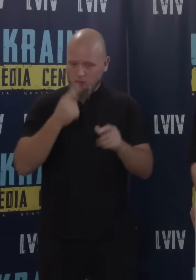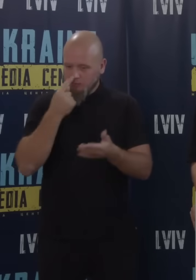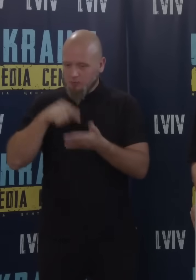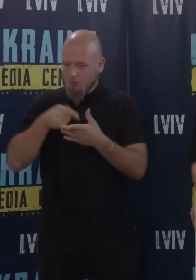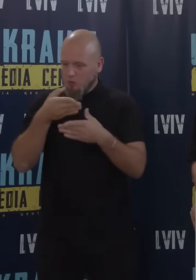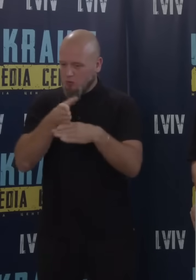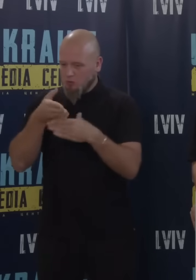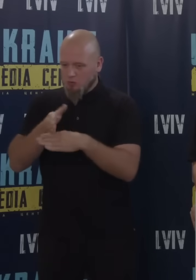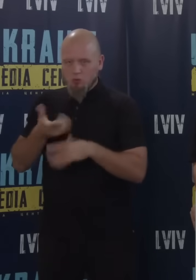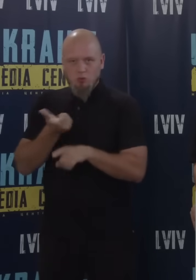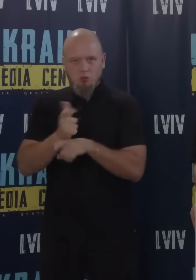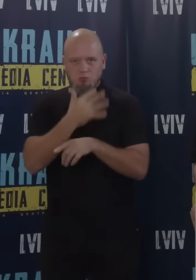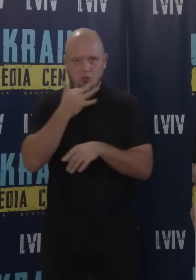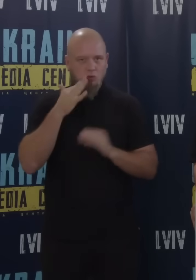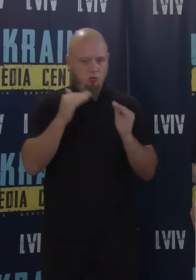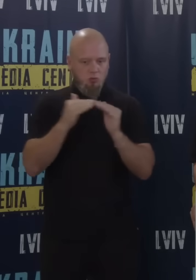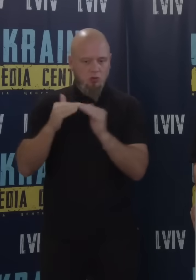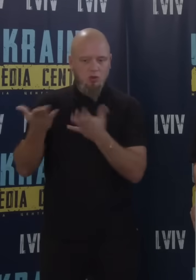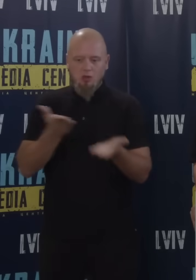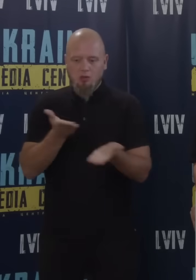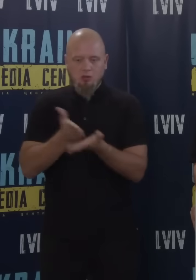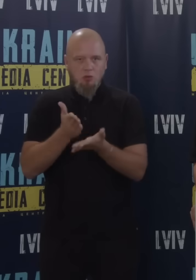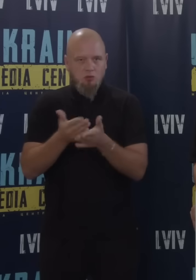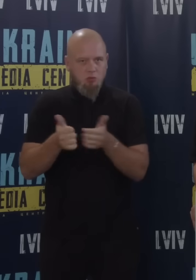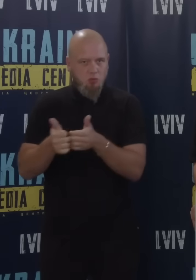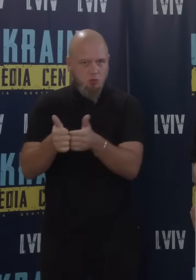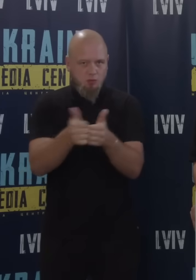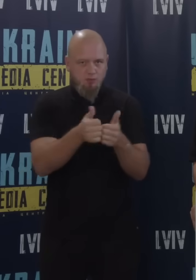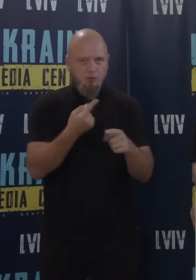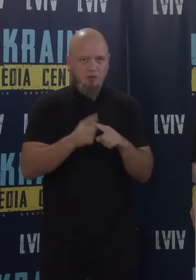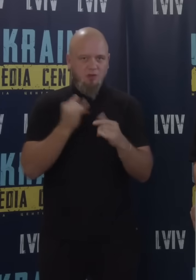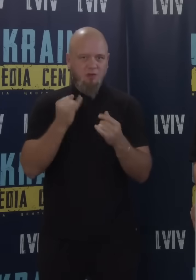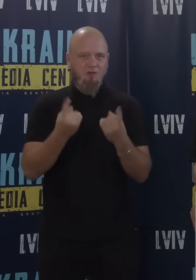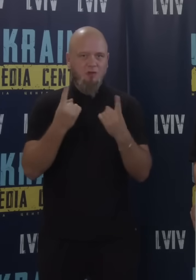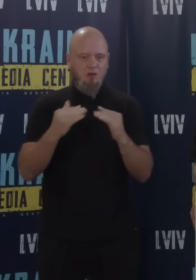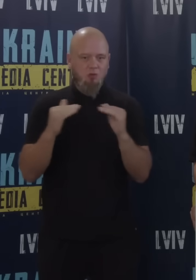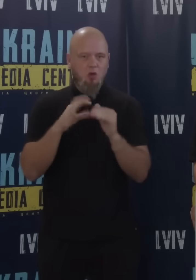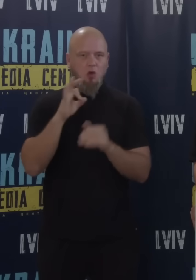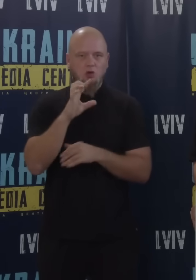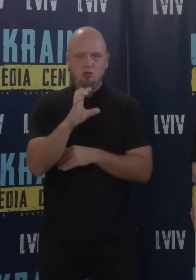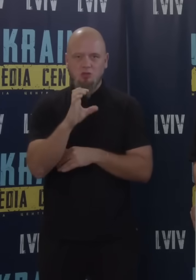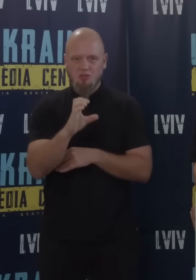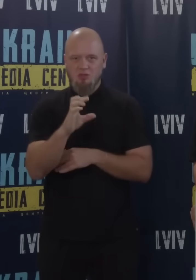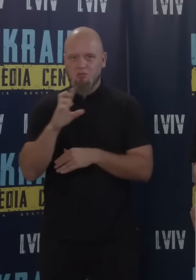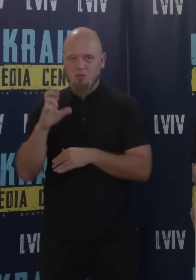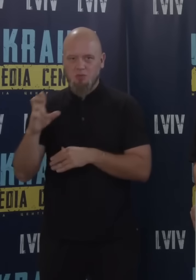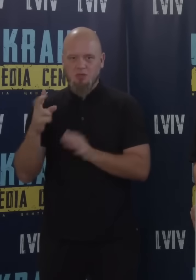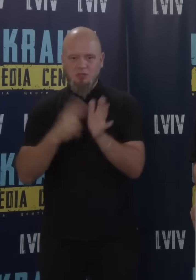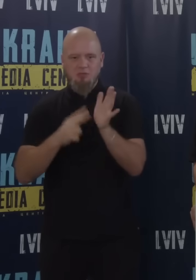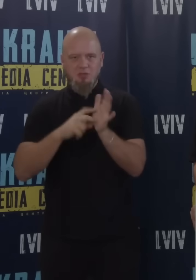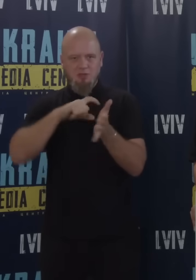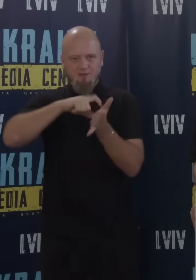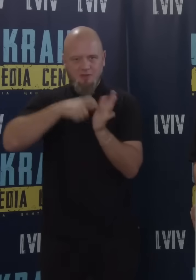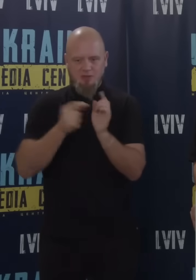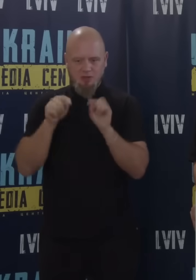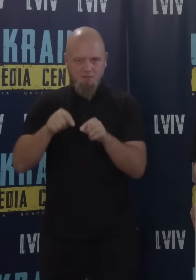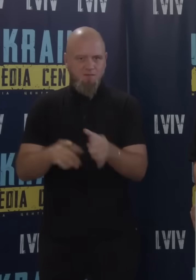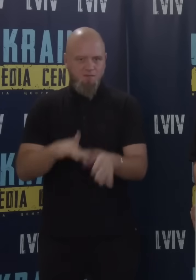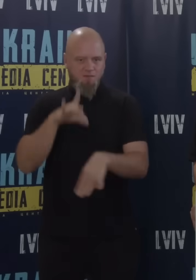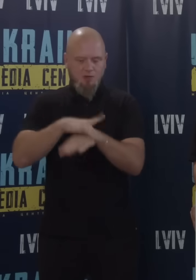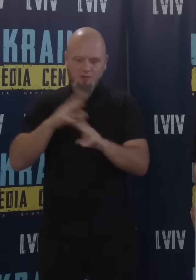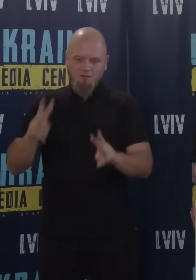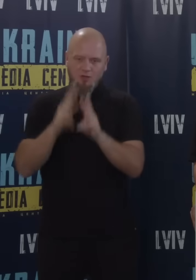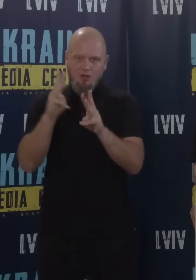зазнали ушкодження дуже багато будинків, які знаходяться поруч. Це і великий будинок ОСББ, 70 помешкань, там